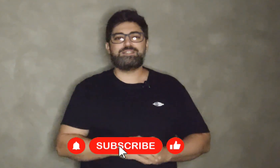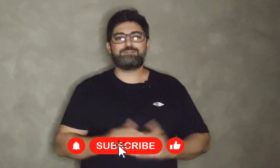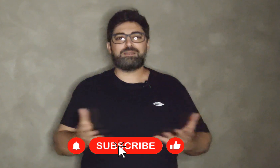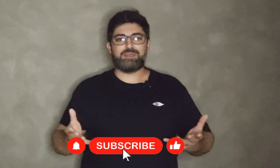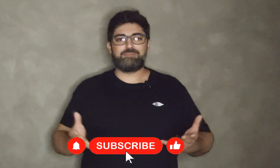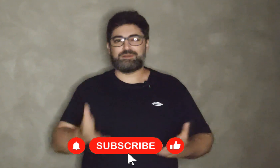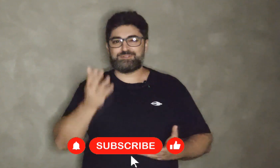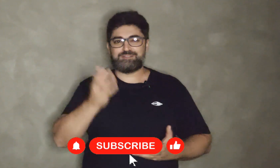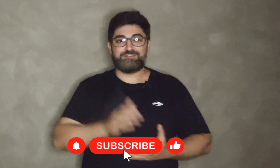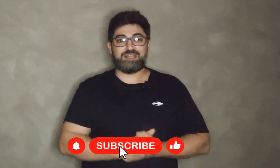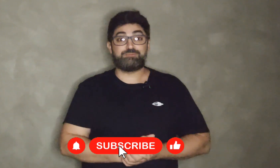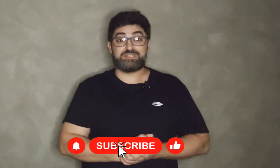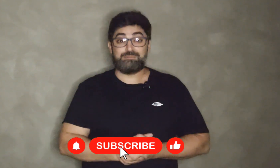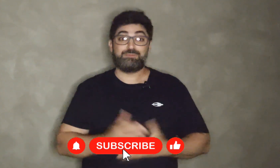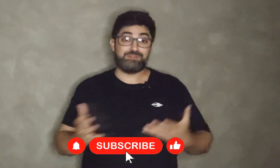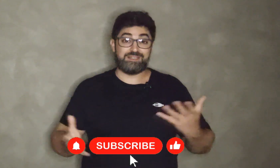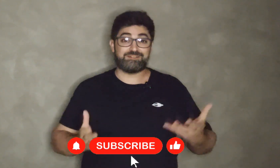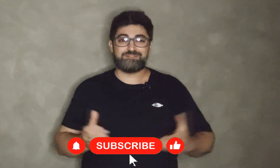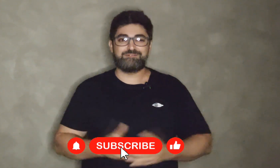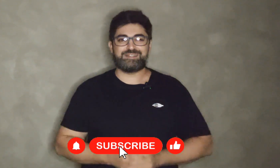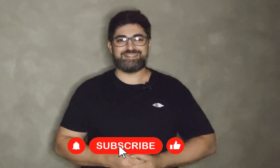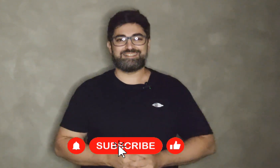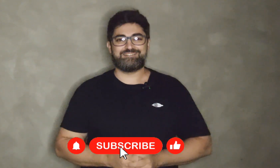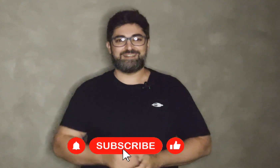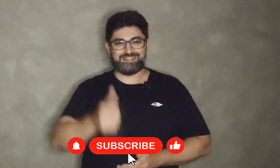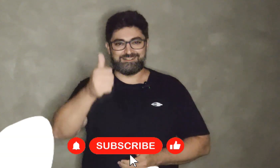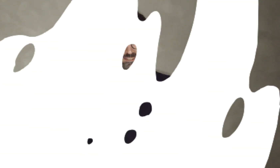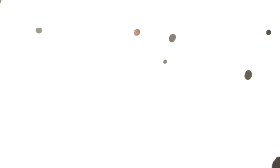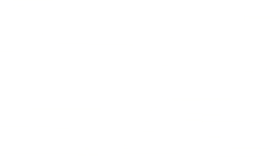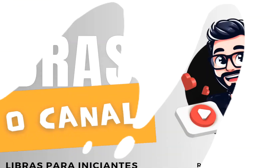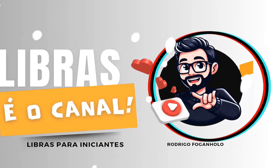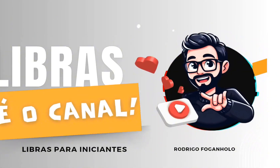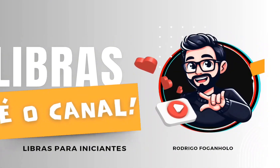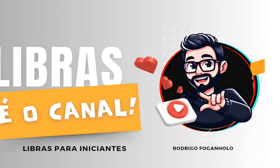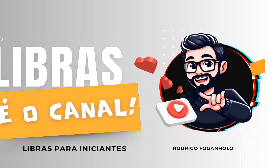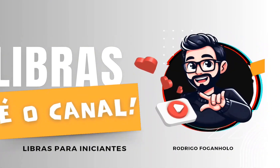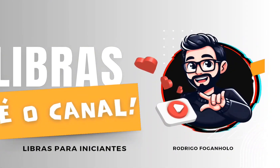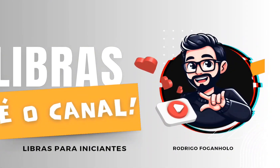sininho também, para você ficar sempre por dentro das novidades aqui do canal.